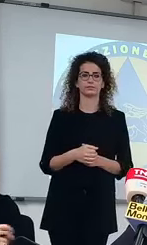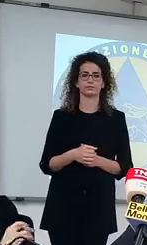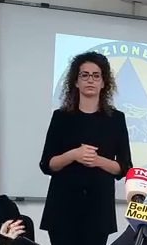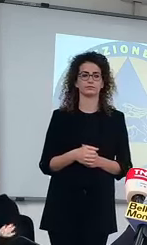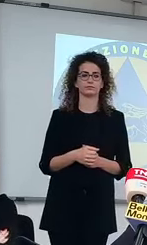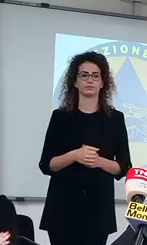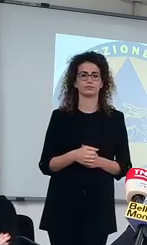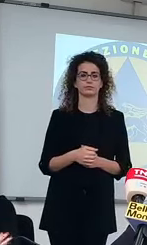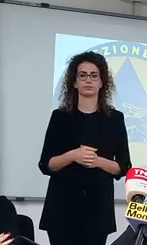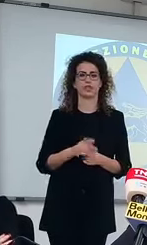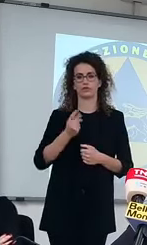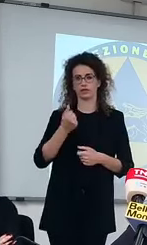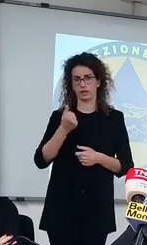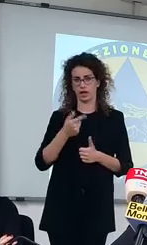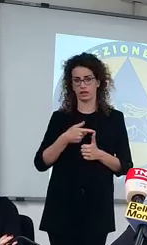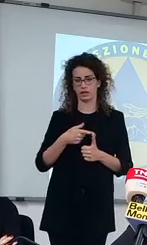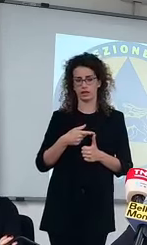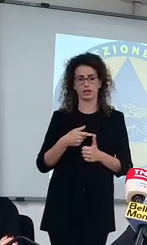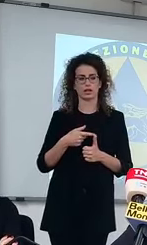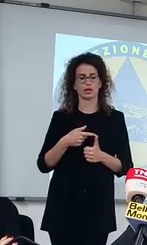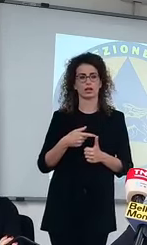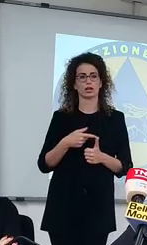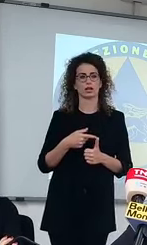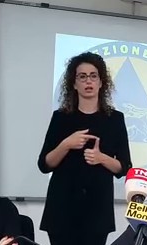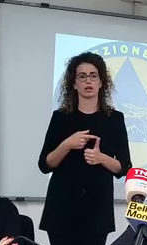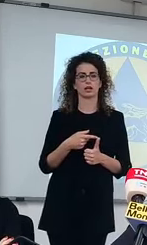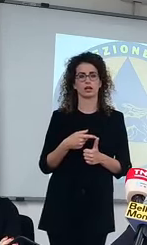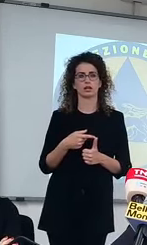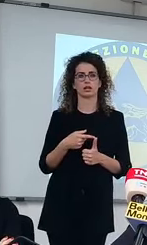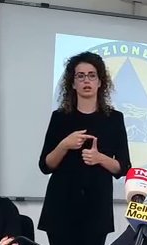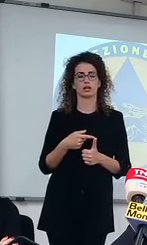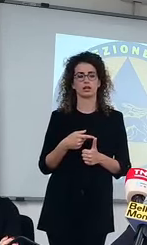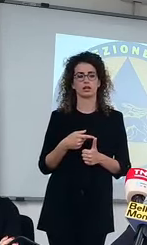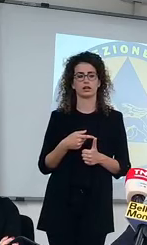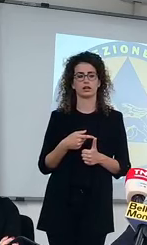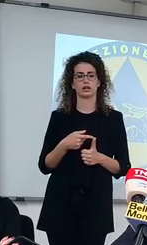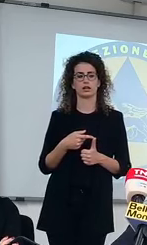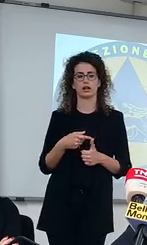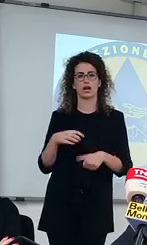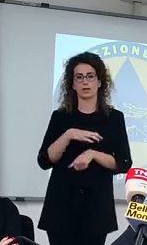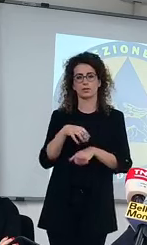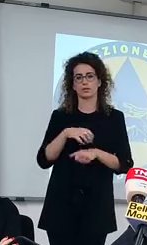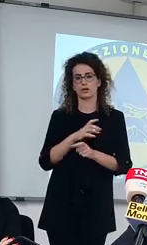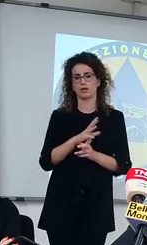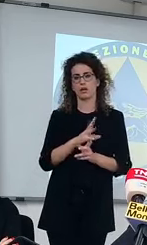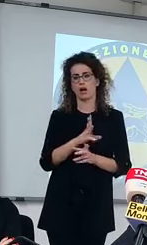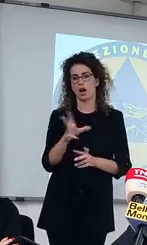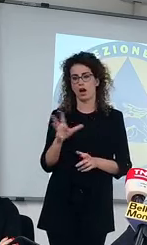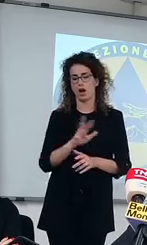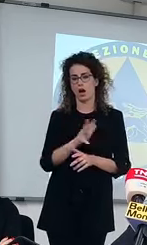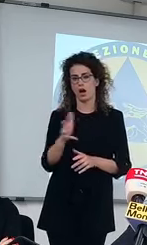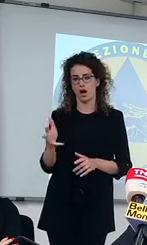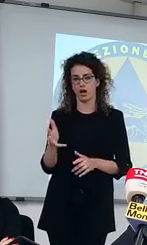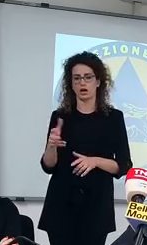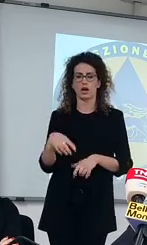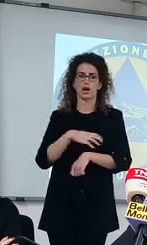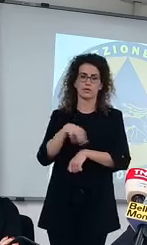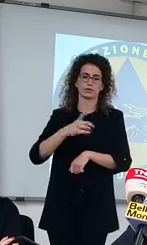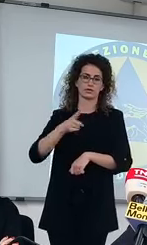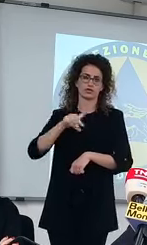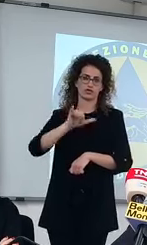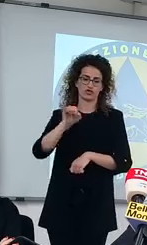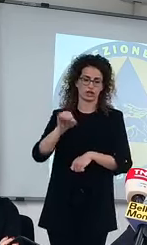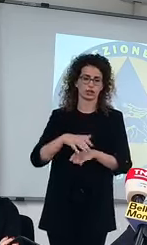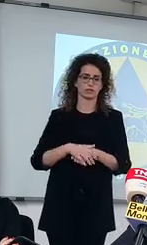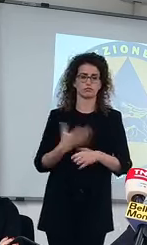conto di andare alle finanze, e conto di andare dagli altri ministeri coinvolti, beh, ovviamente dal Ministro Giorgetti,